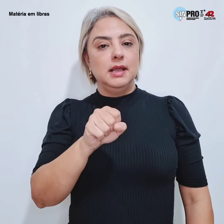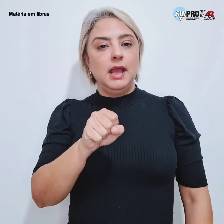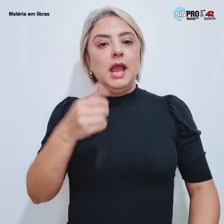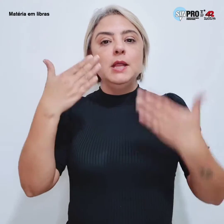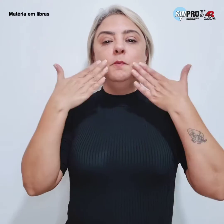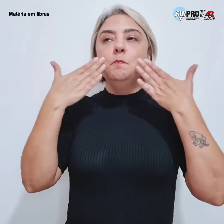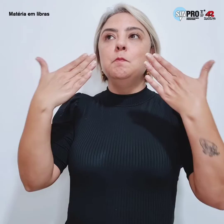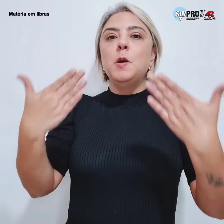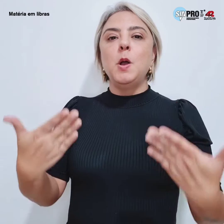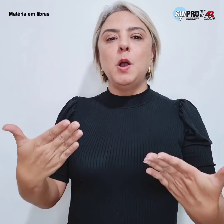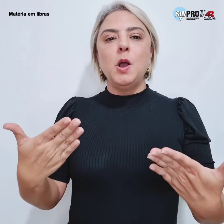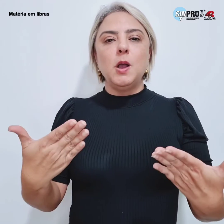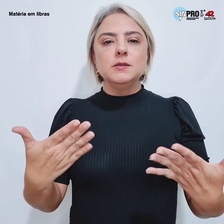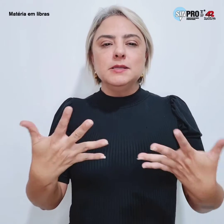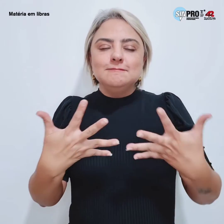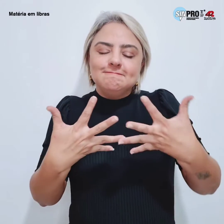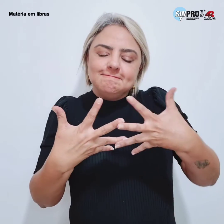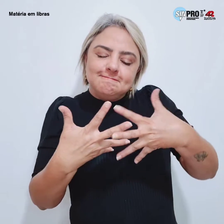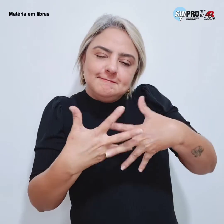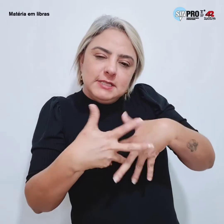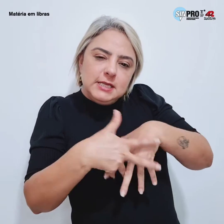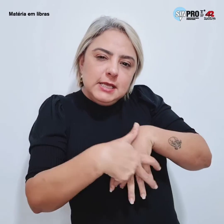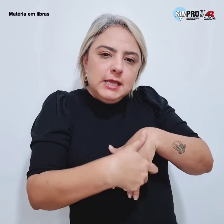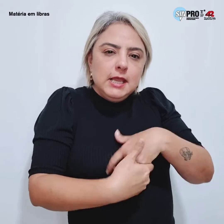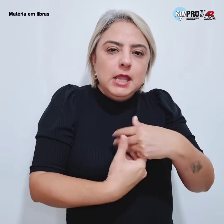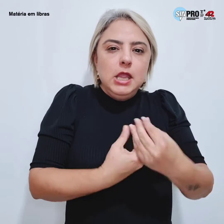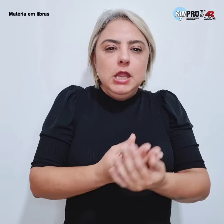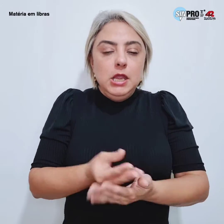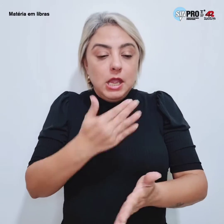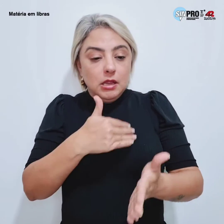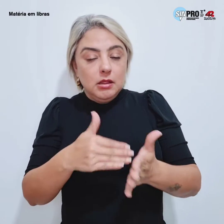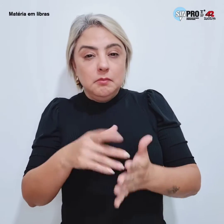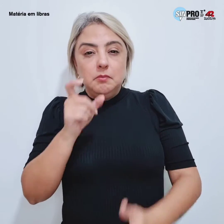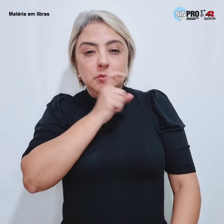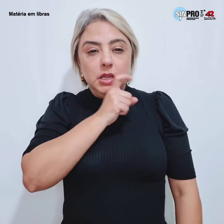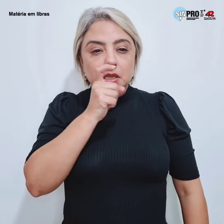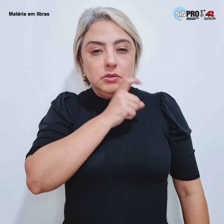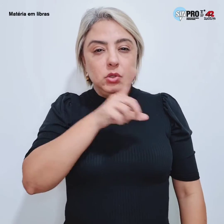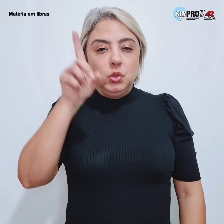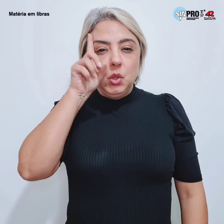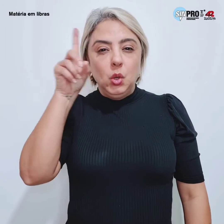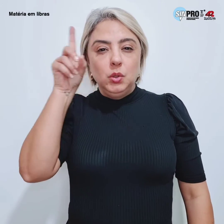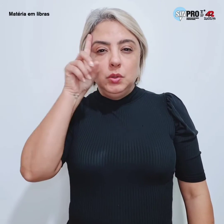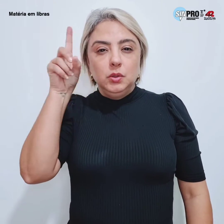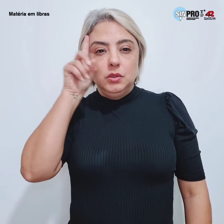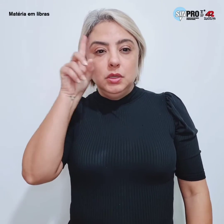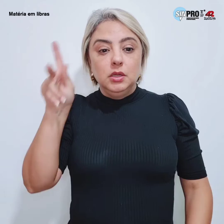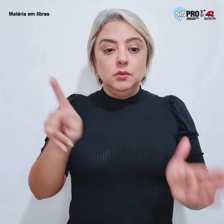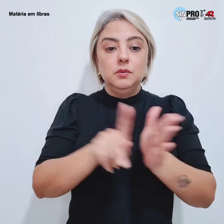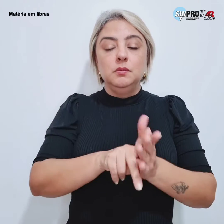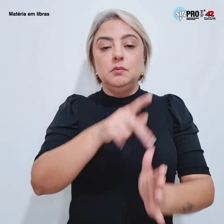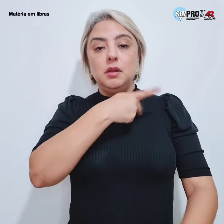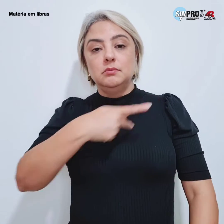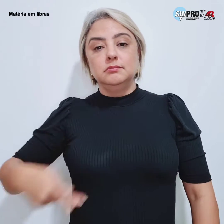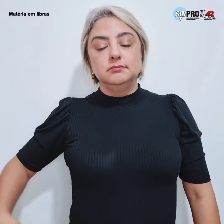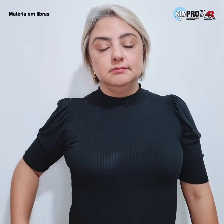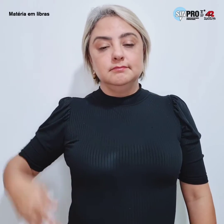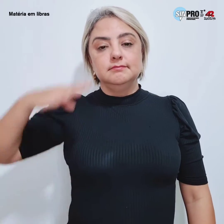mostrar as entranhas e a essência das mentiras diárias do próprio presidente da República e